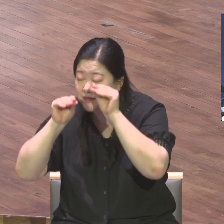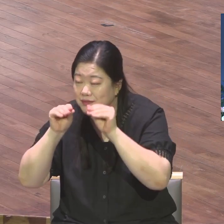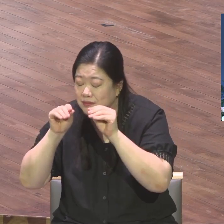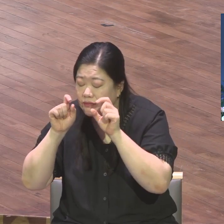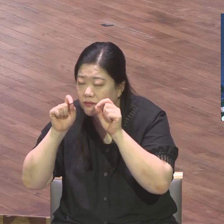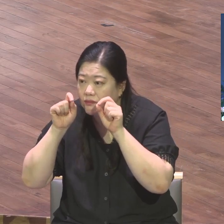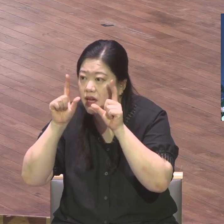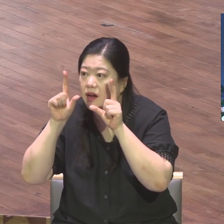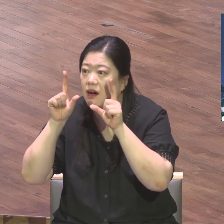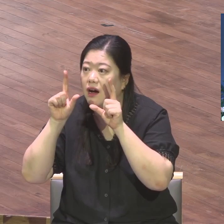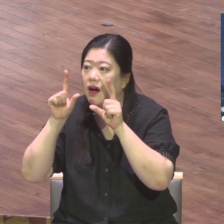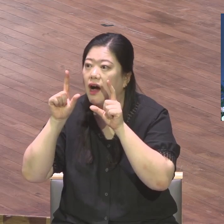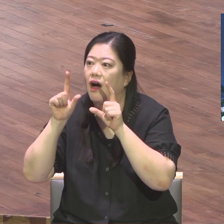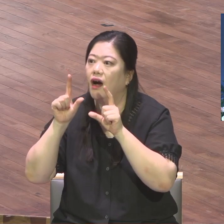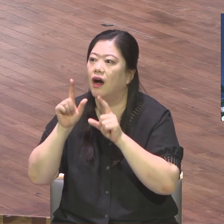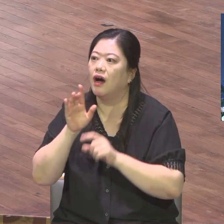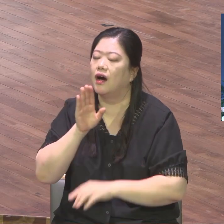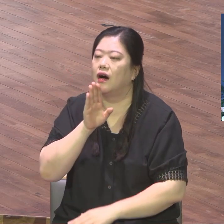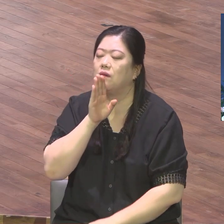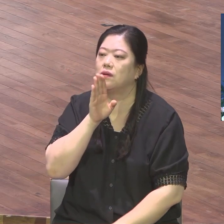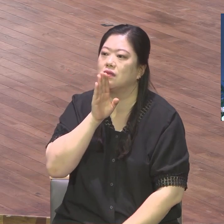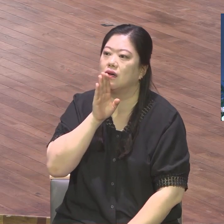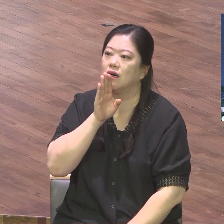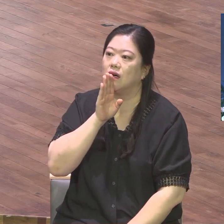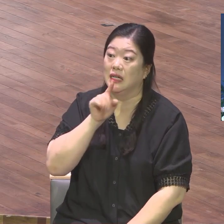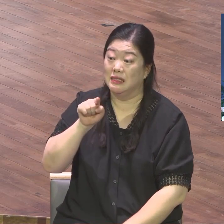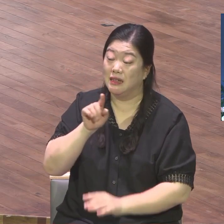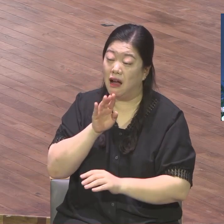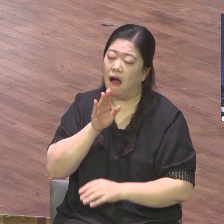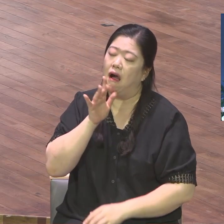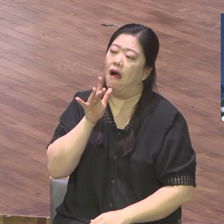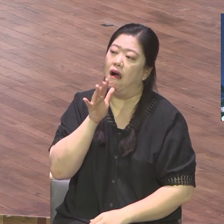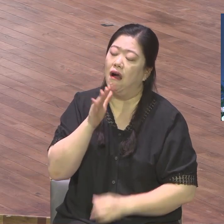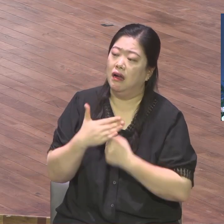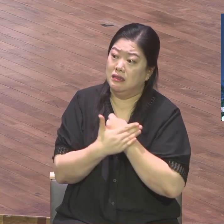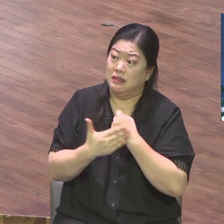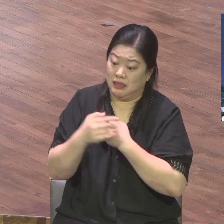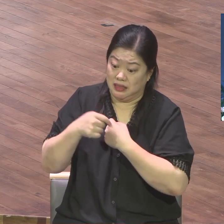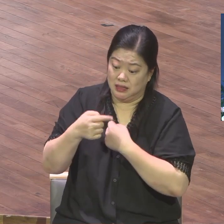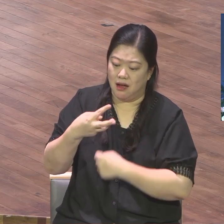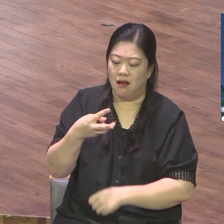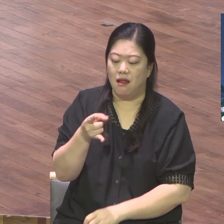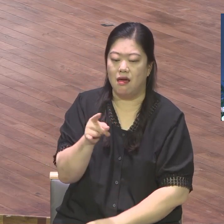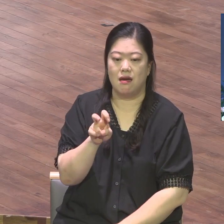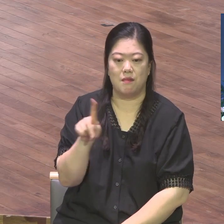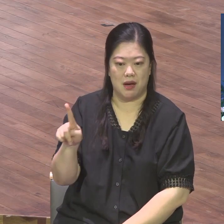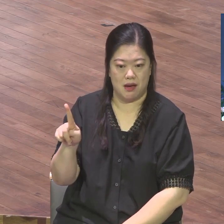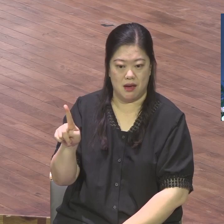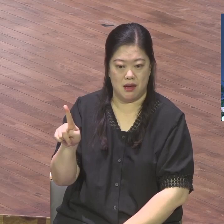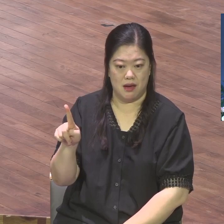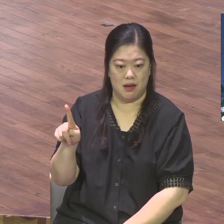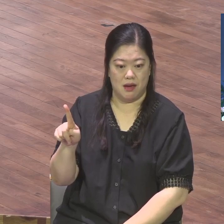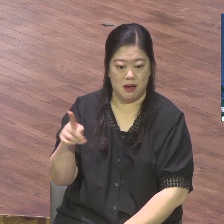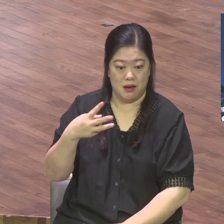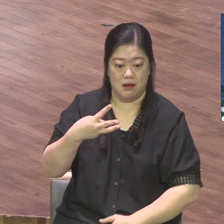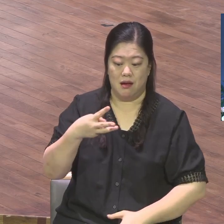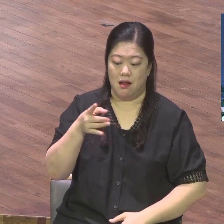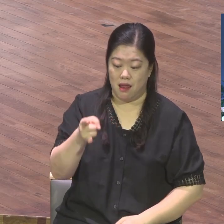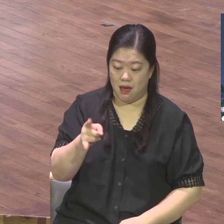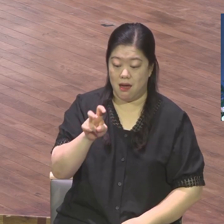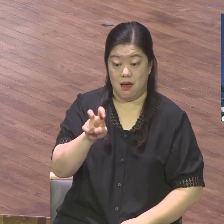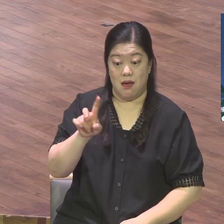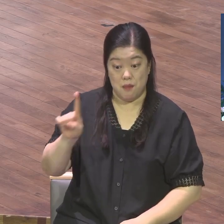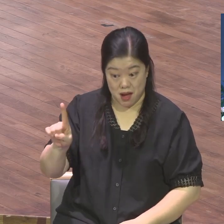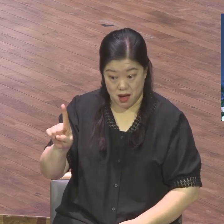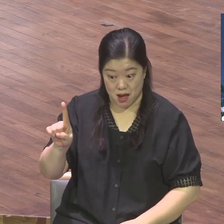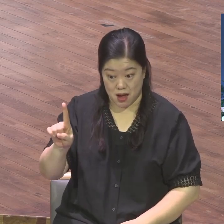해주시는 레마가 있습니다. 내게 딱 깨닫게 해주는 것 그게 하나님의 음성입니다. 이거를 이제 이